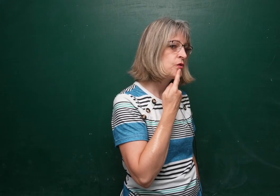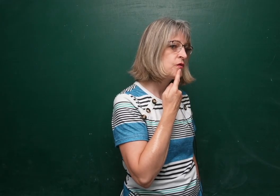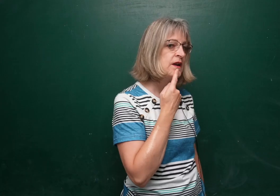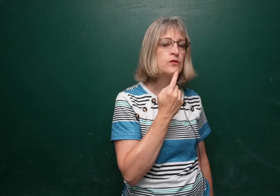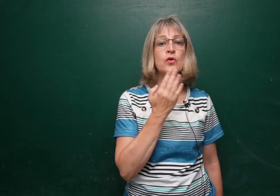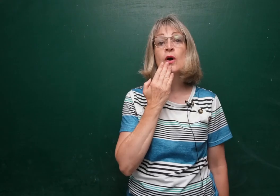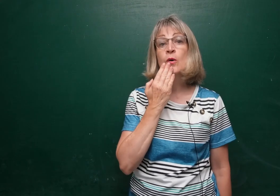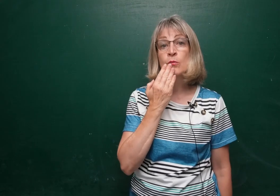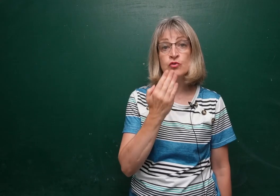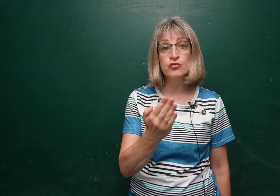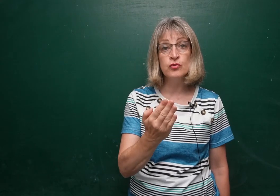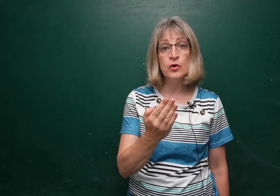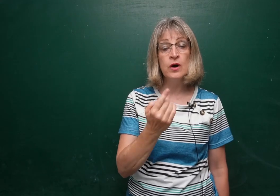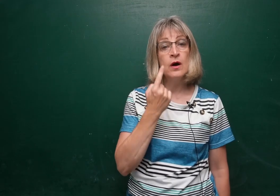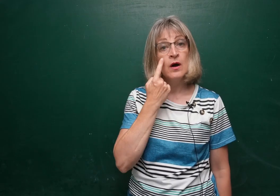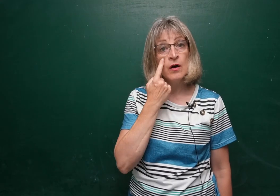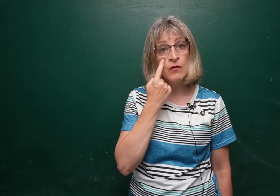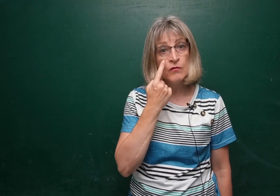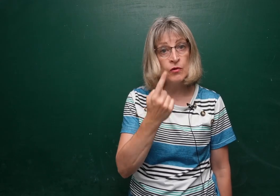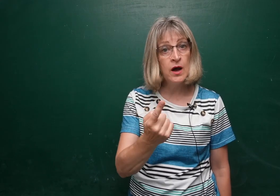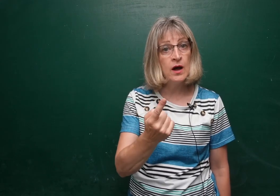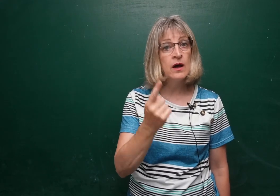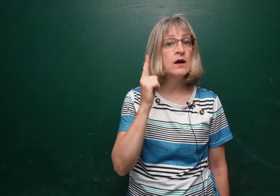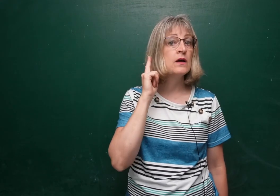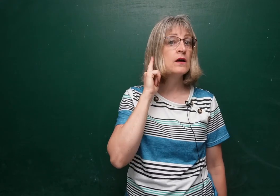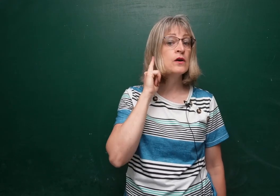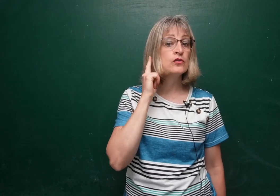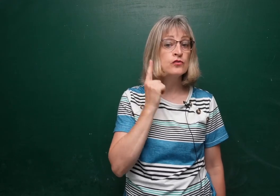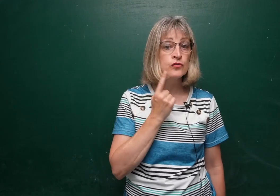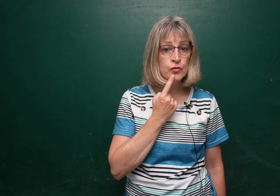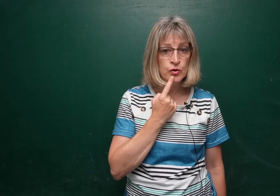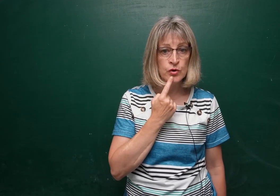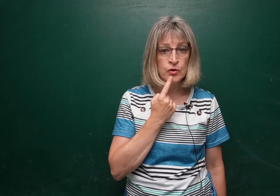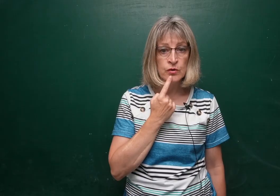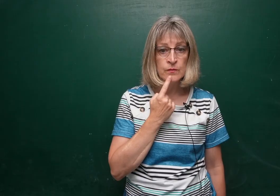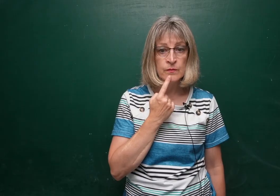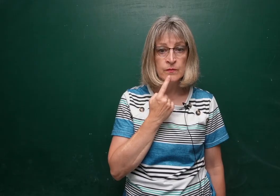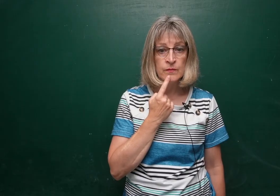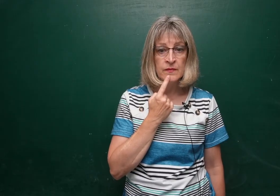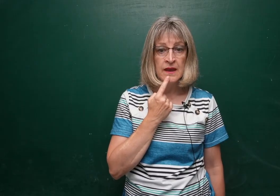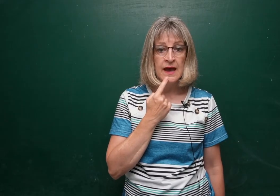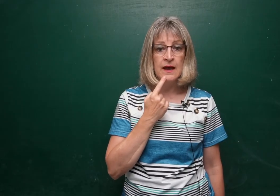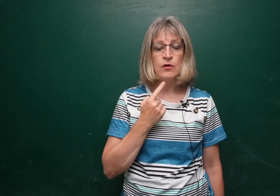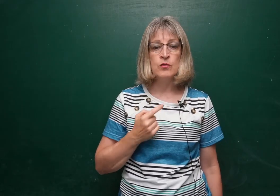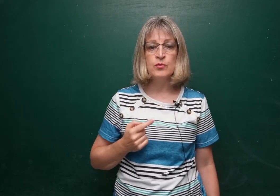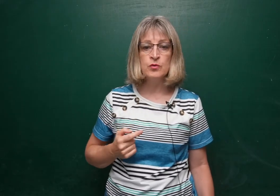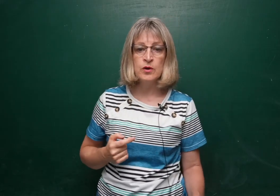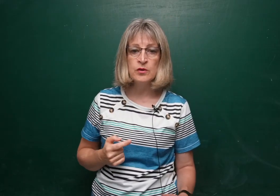Voilà, donc bonjour, voir, sourd. Alors, on me demande main